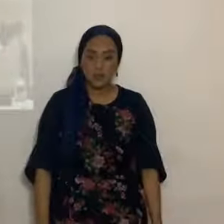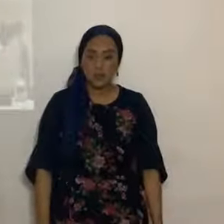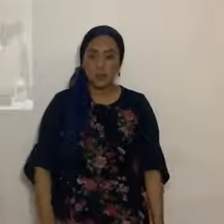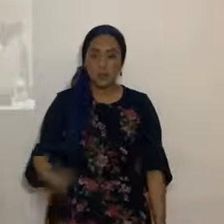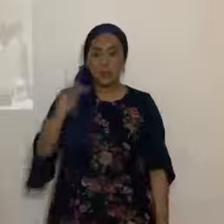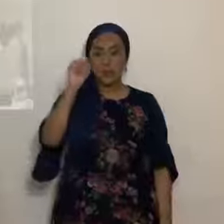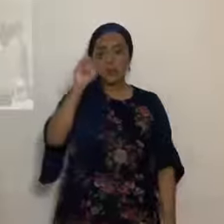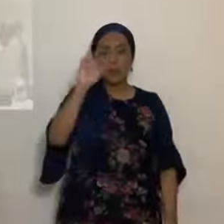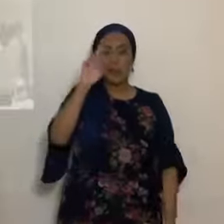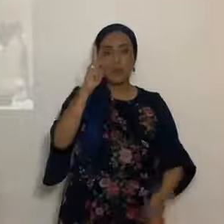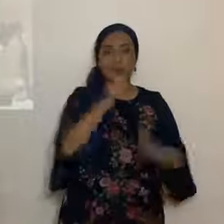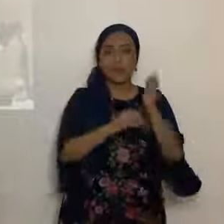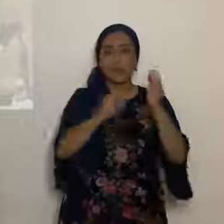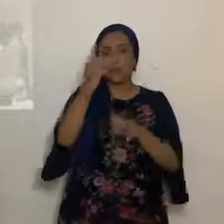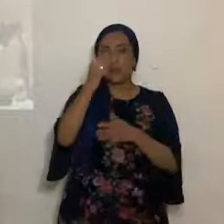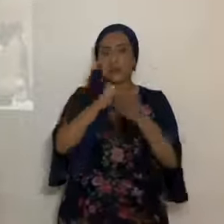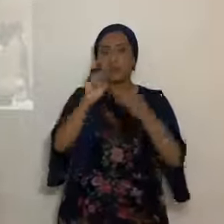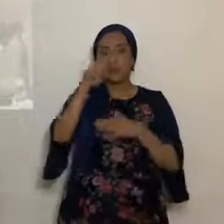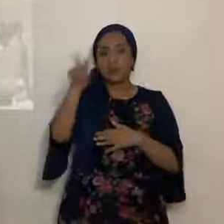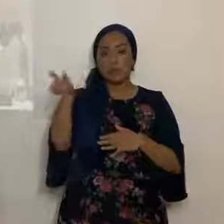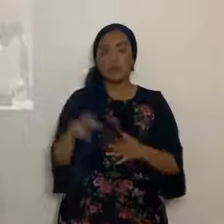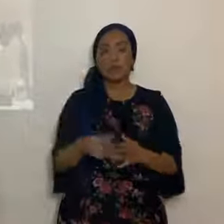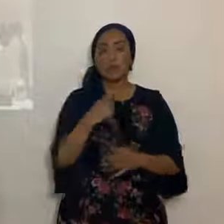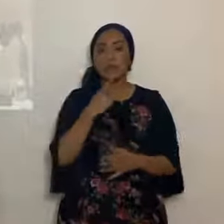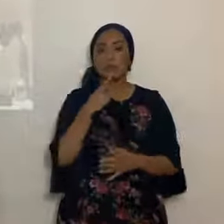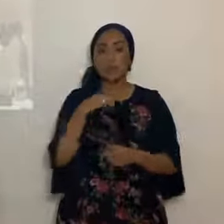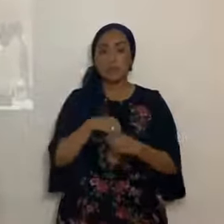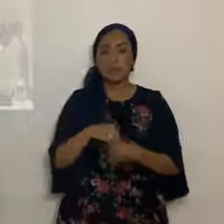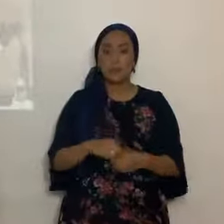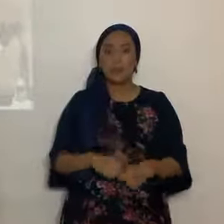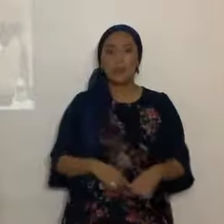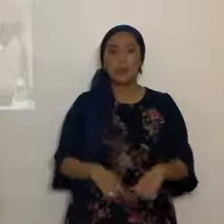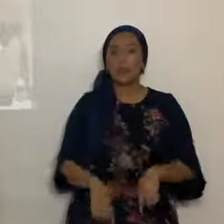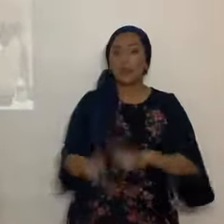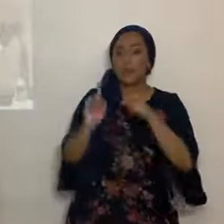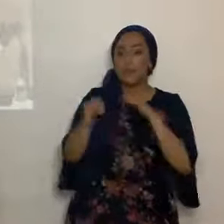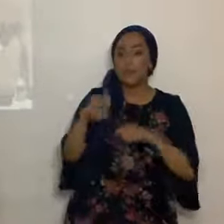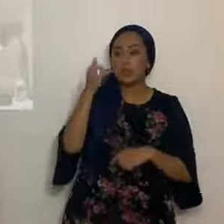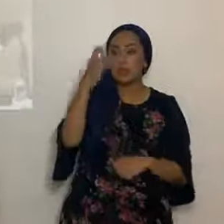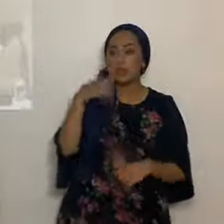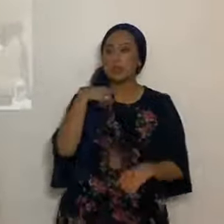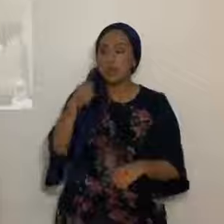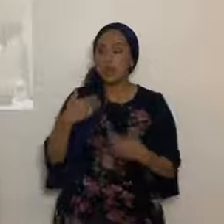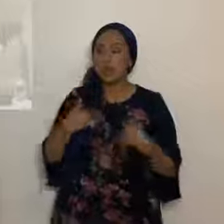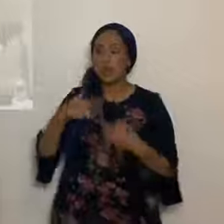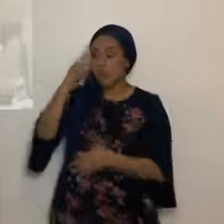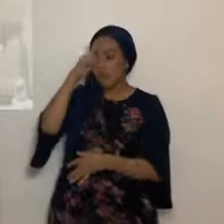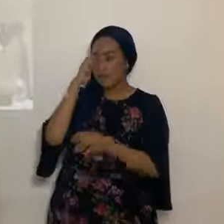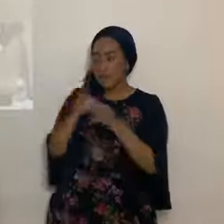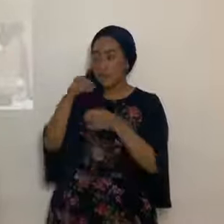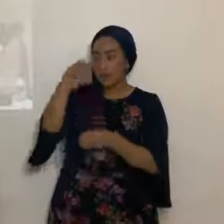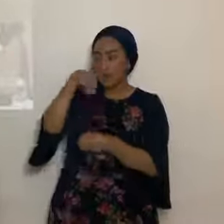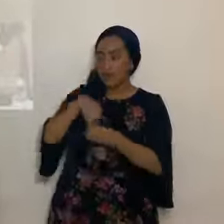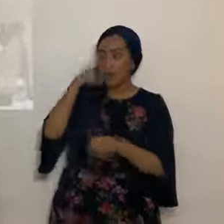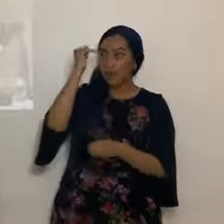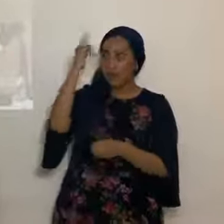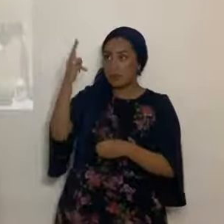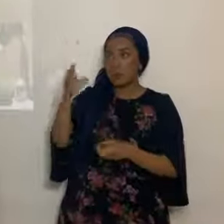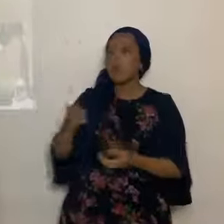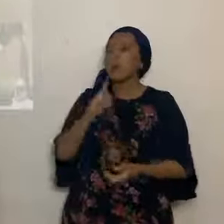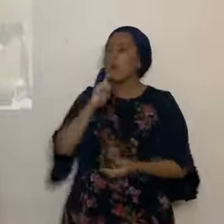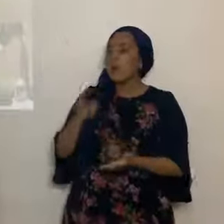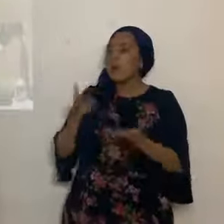Marcos 11, verso 22, dice así: respondiendo Yahshua le dijo, tened fe en Yahweh. Porque de cierto os